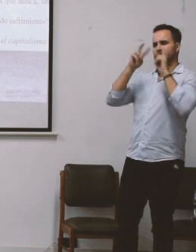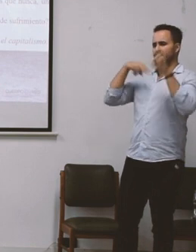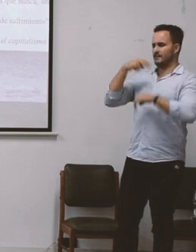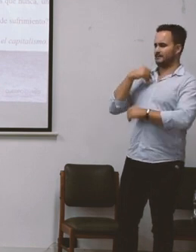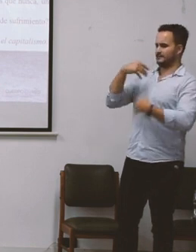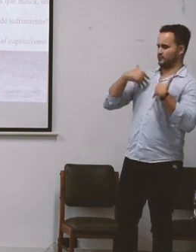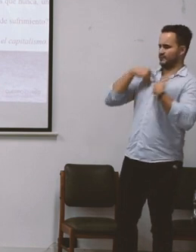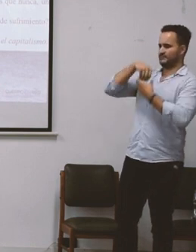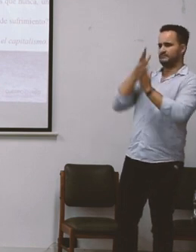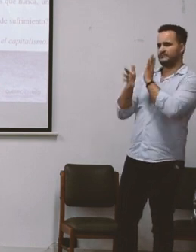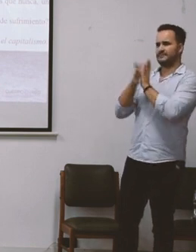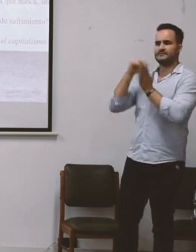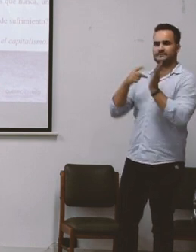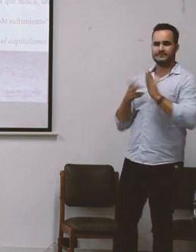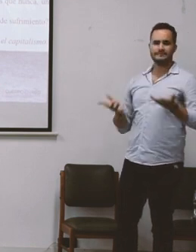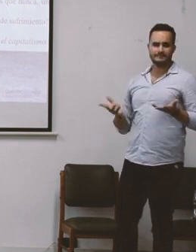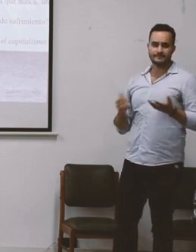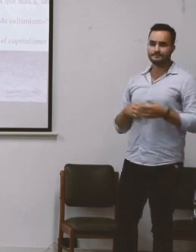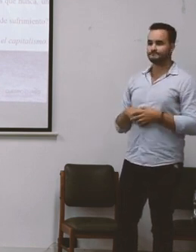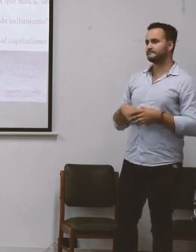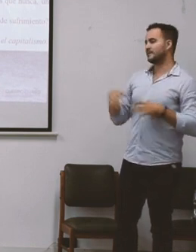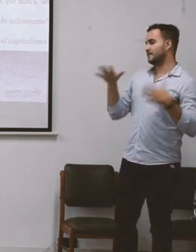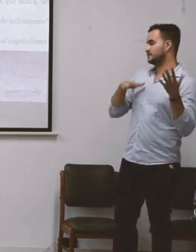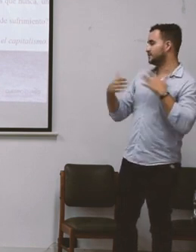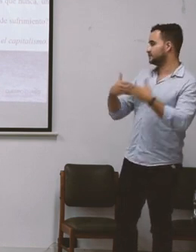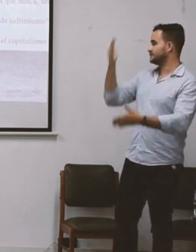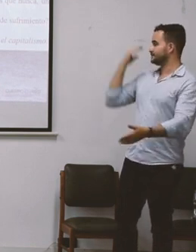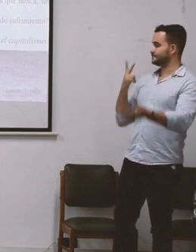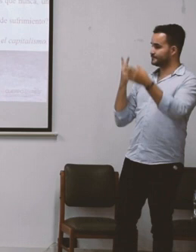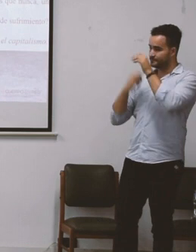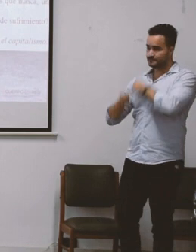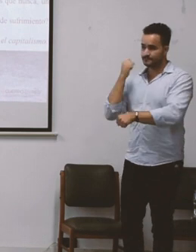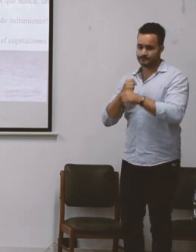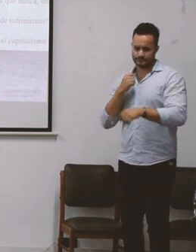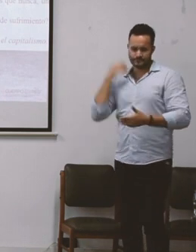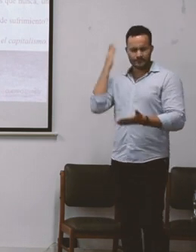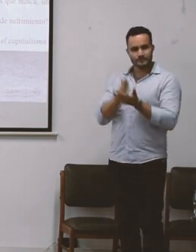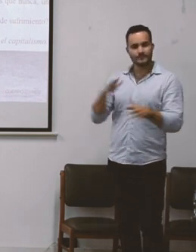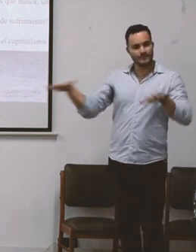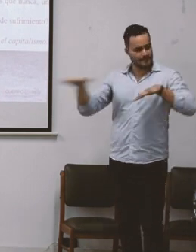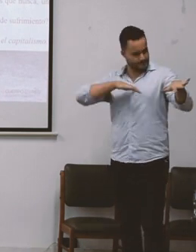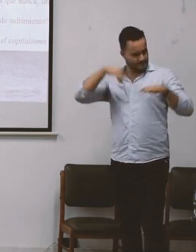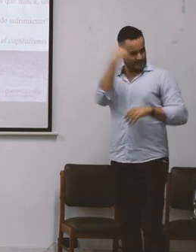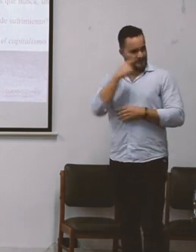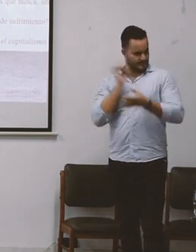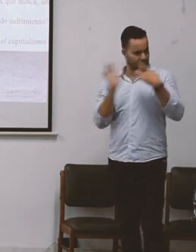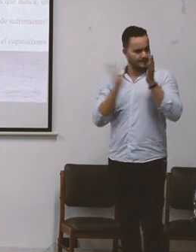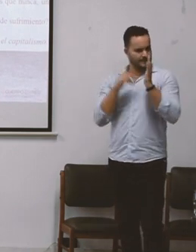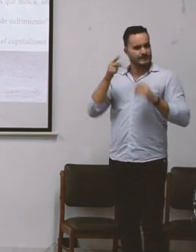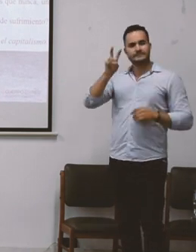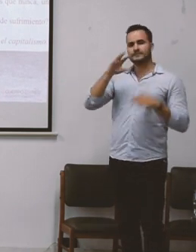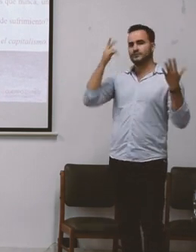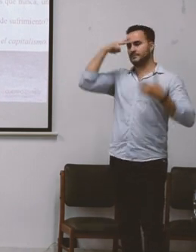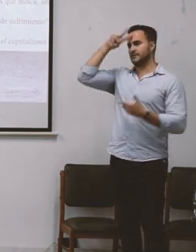de sufrimiento? Hace 2 años vivimos un terremoto, fue en septiembre de 2017 en